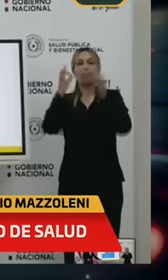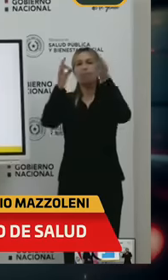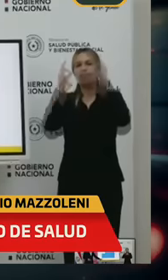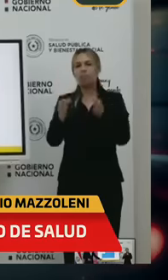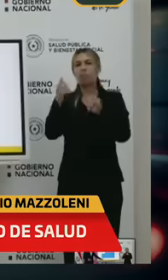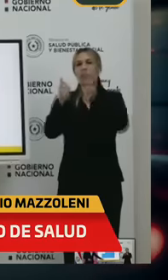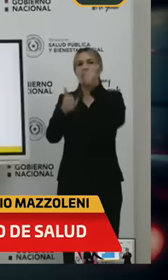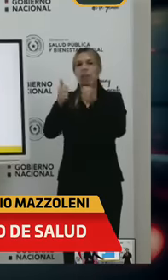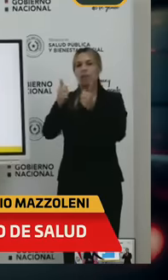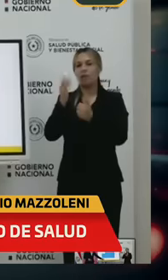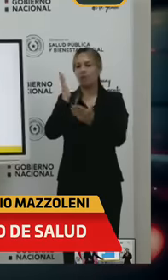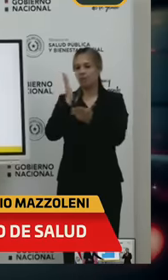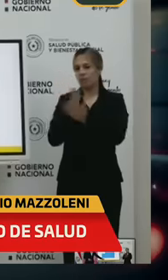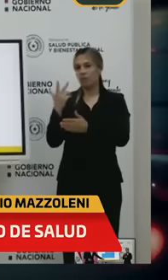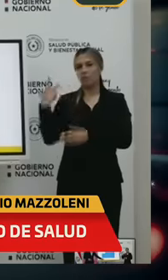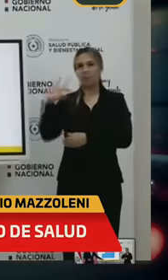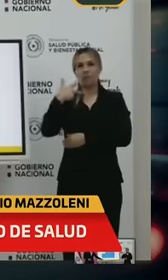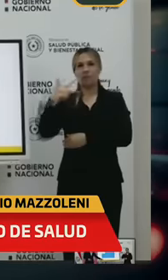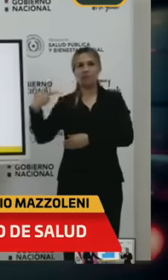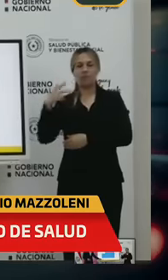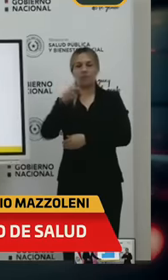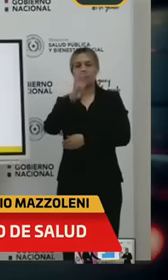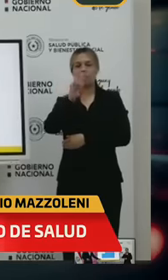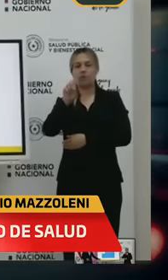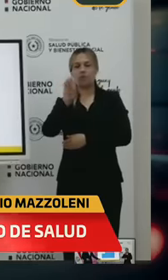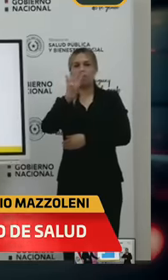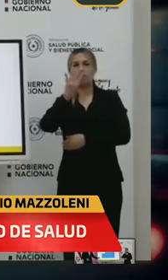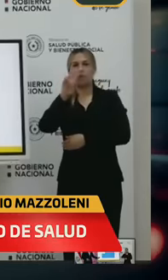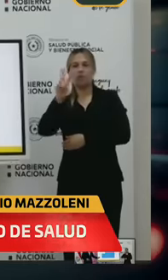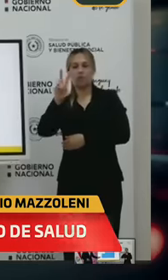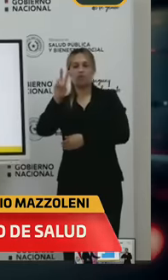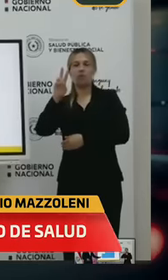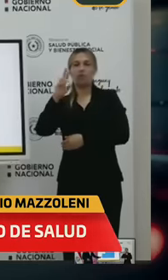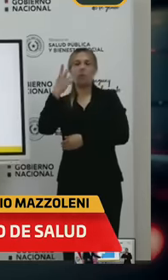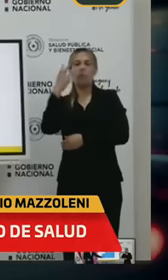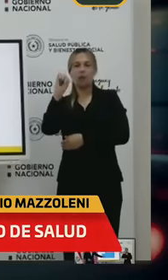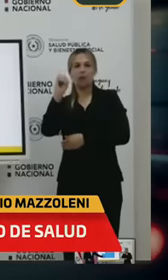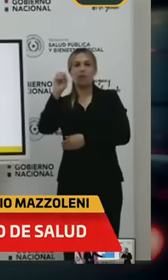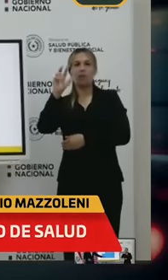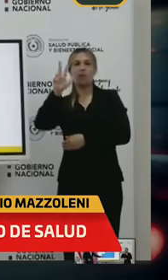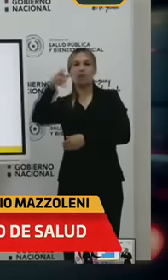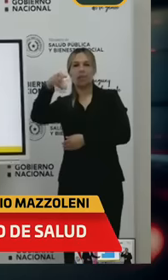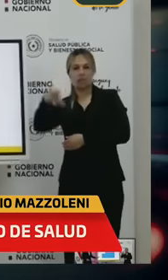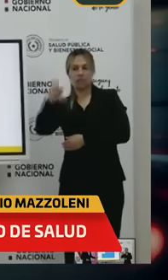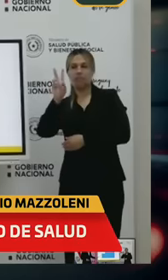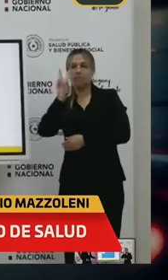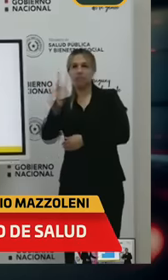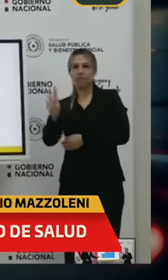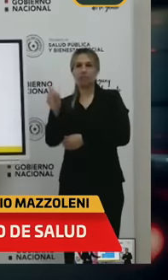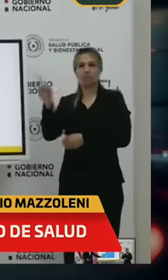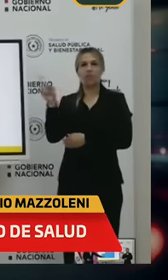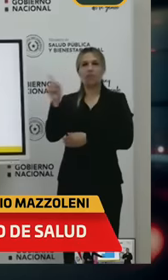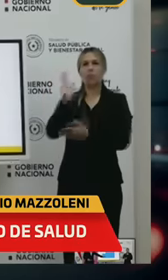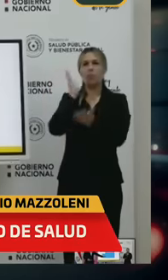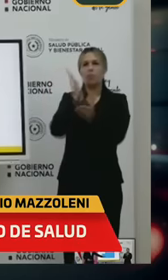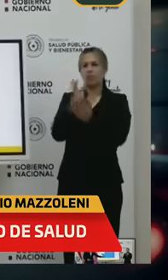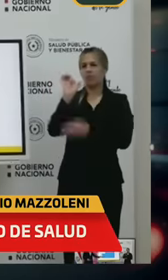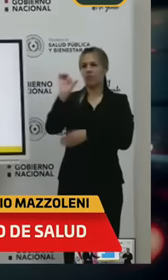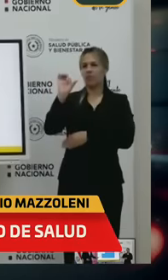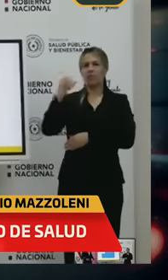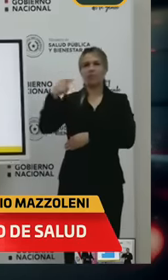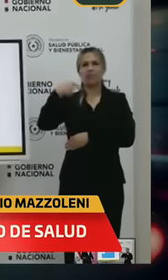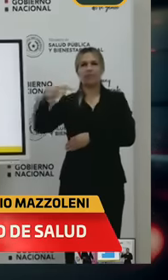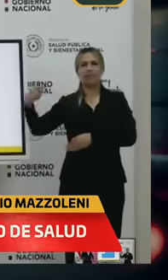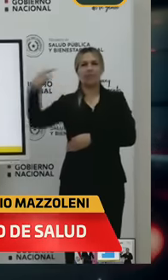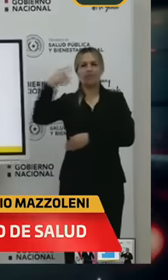Estas son las tres últimas semanas, la 41, la 40 y la 39. Fíjense ustedes, en las últimas seis semanas